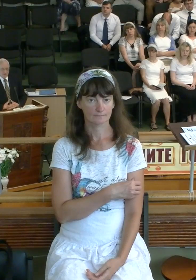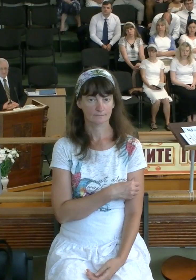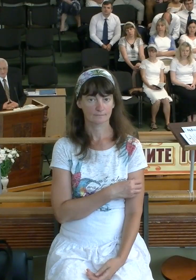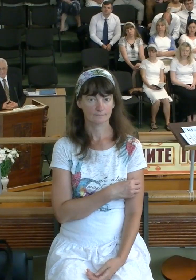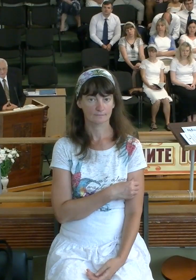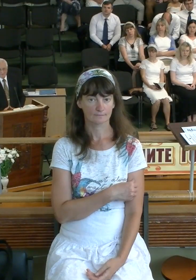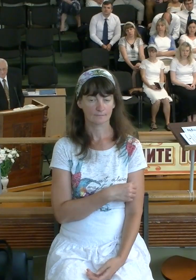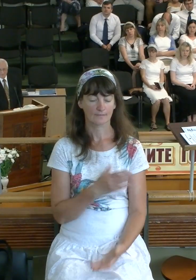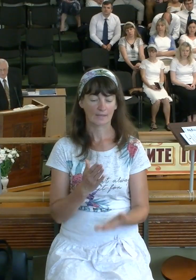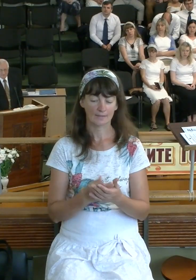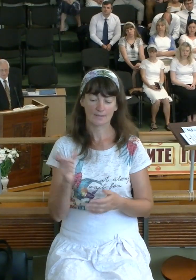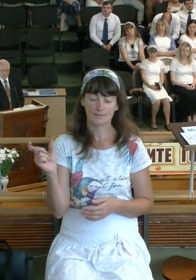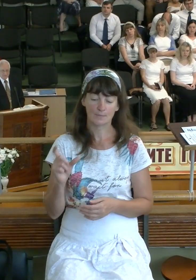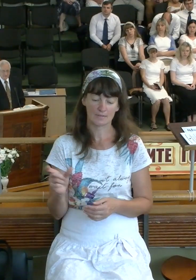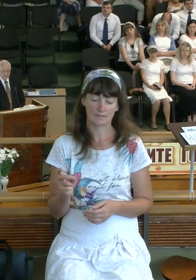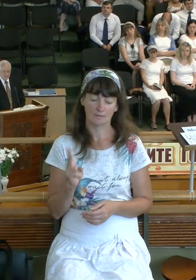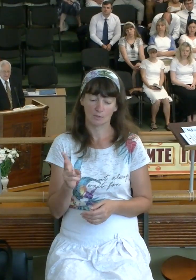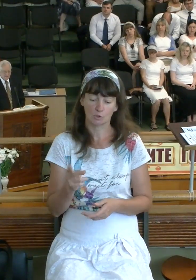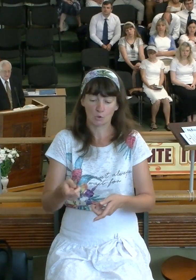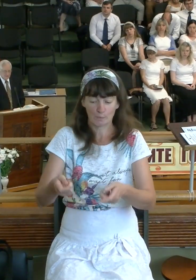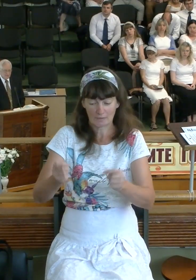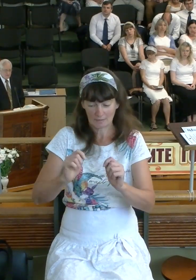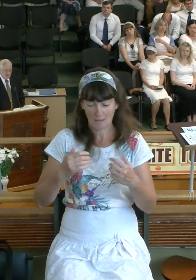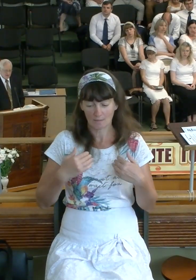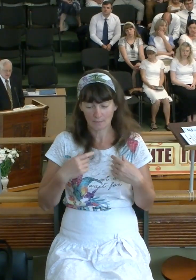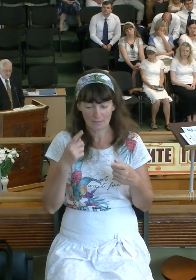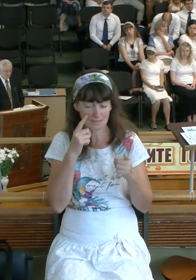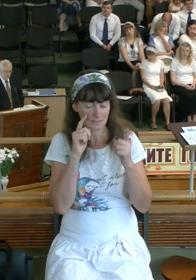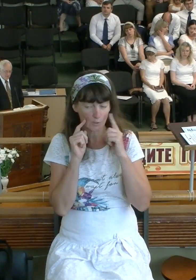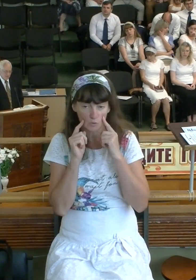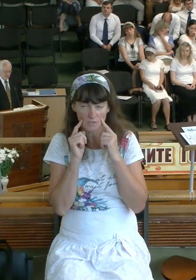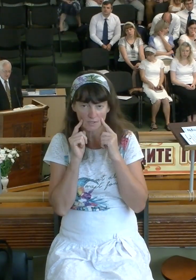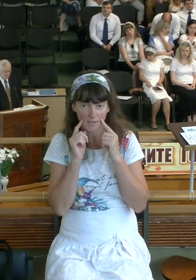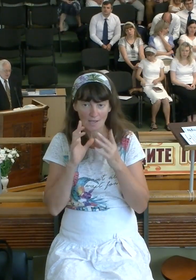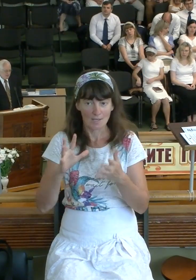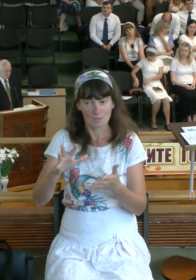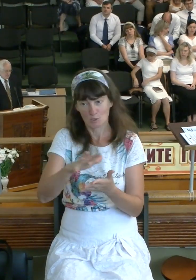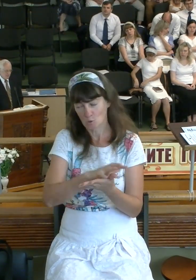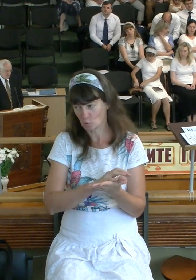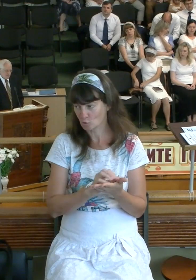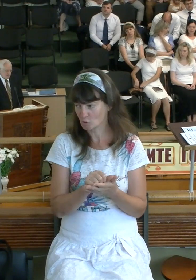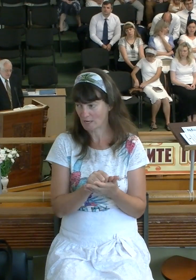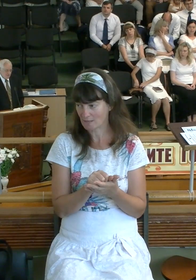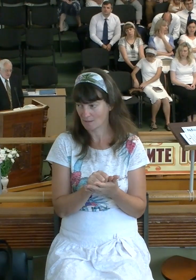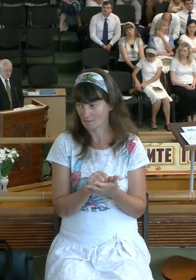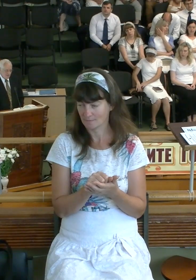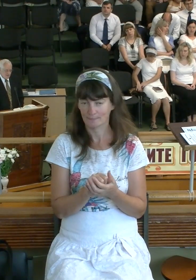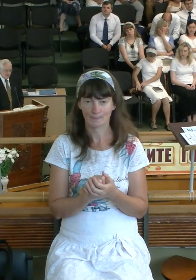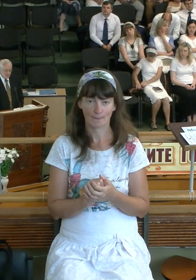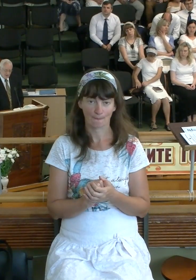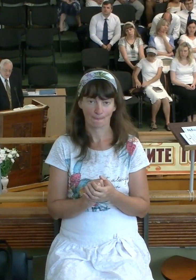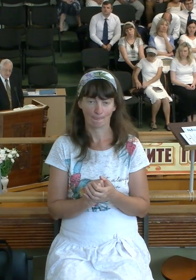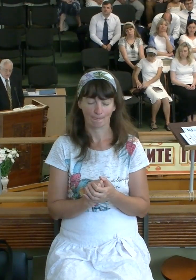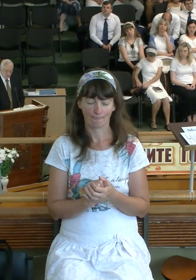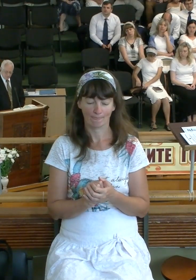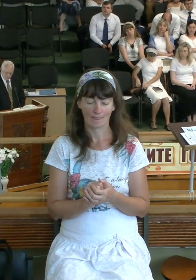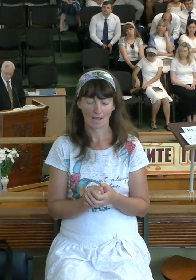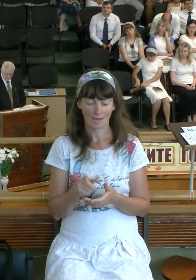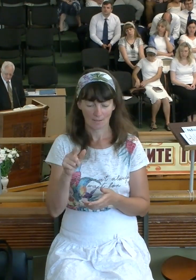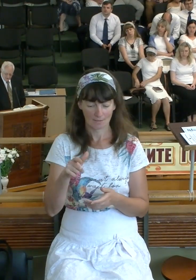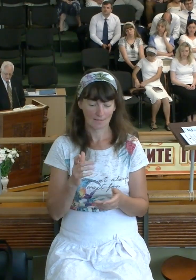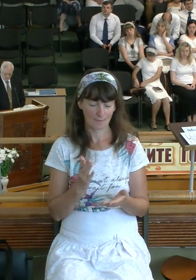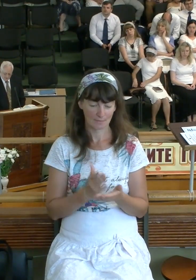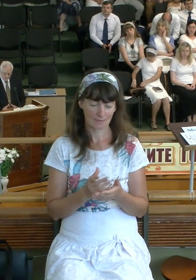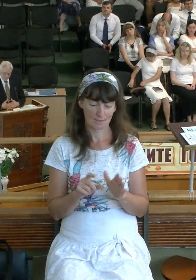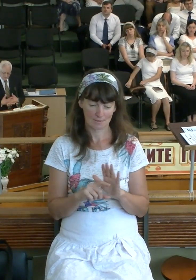Кто бы дал мне слезы сокрушения? Мы говорим, что поем. Там есть такой